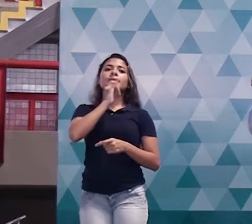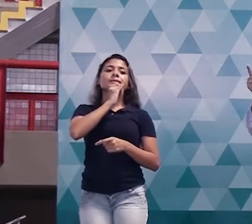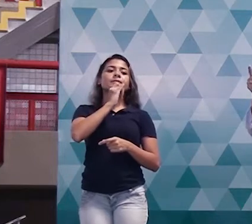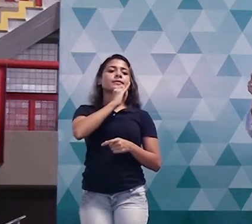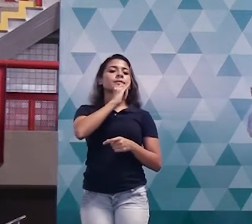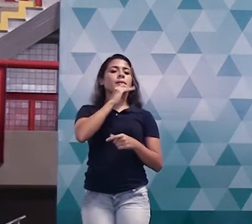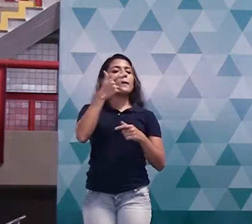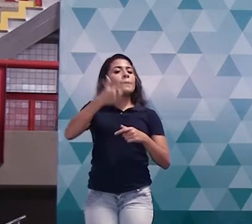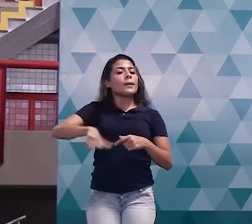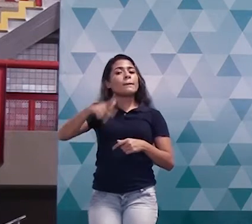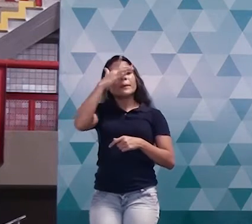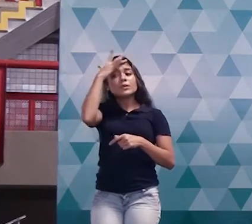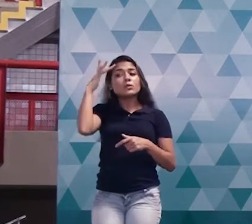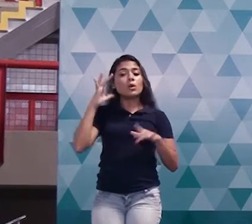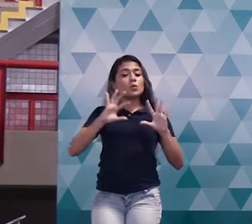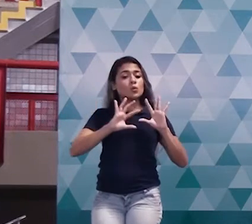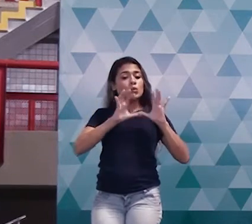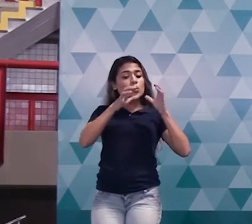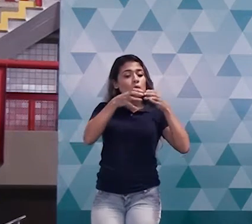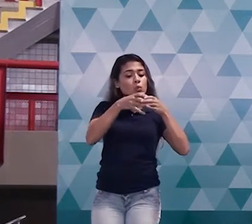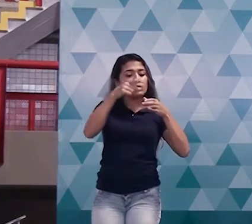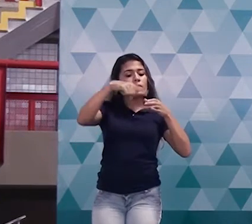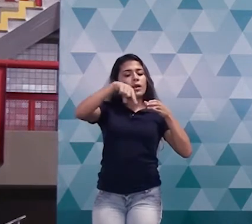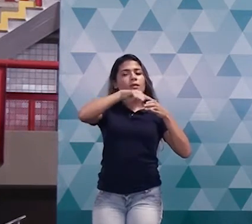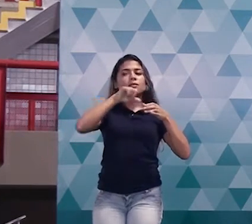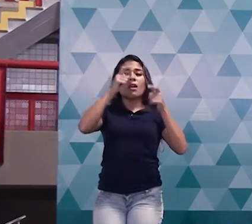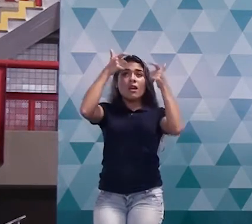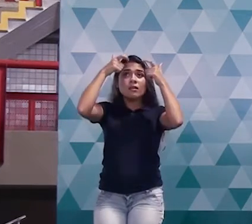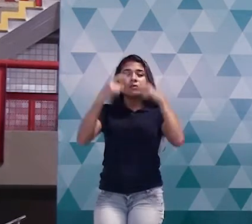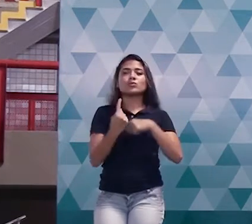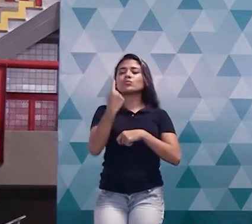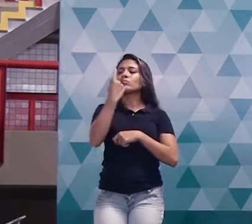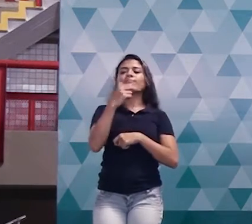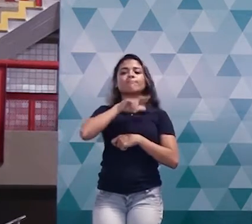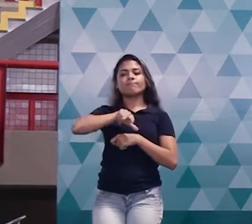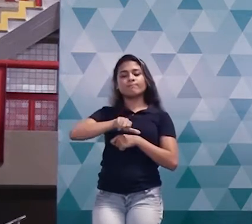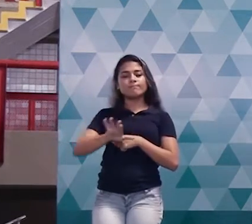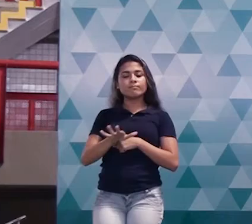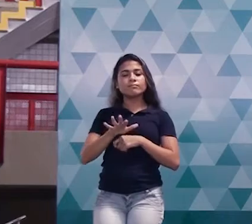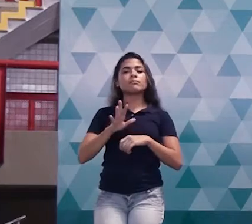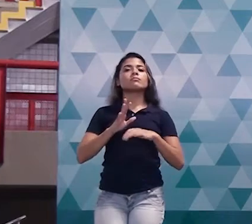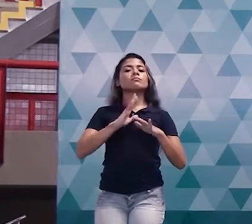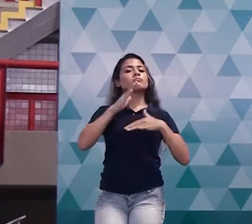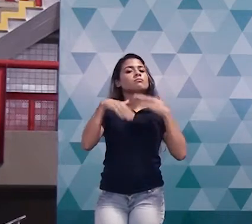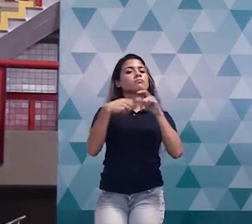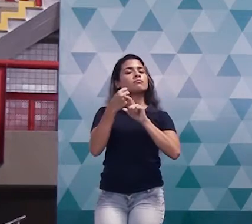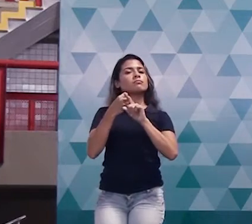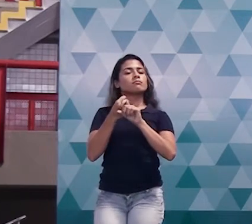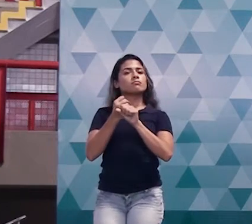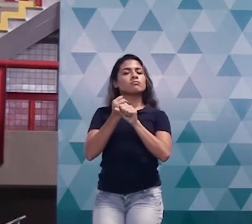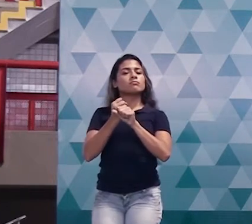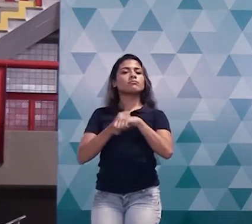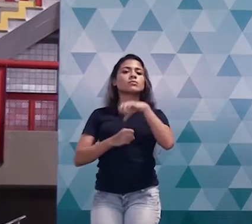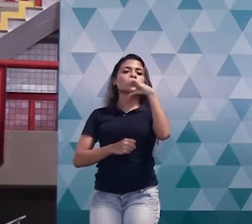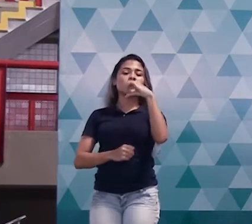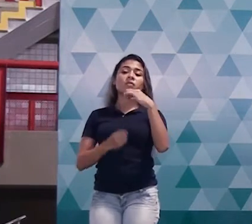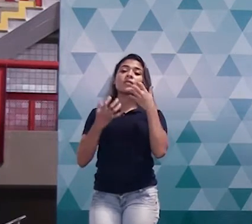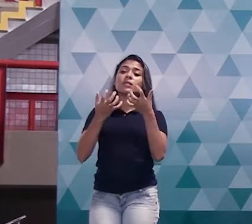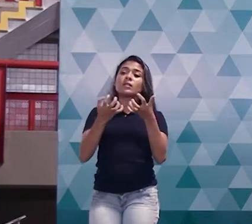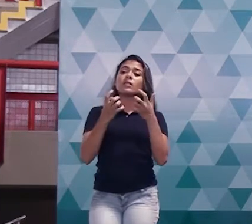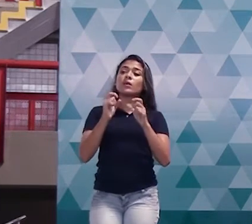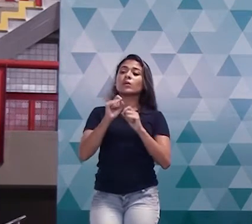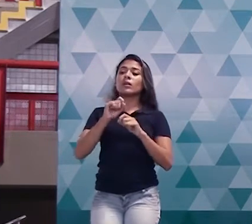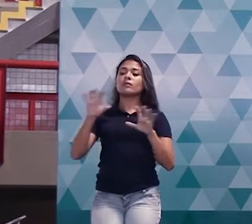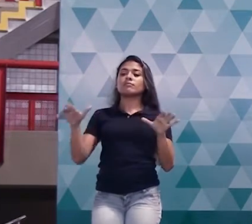de primeiro reinado, foram 9 anos de centralização, a tendência era que o grupo de tendência liberal chegasse